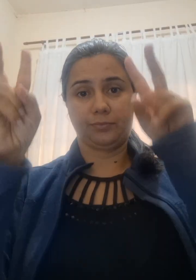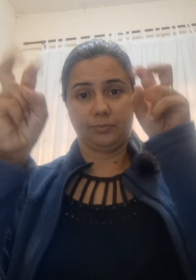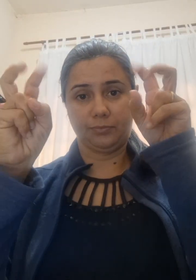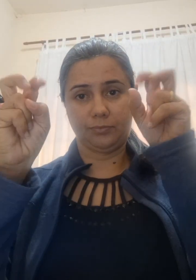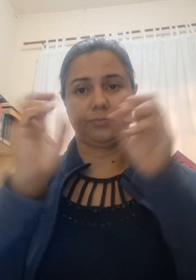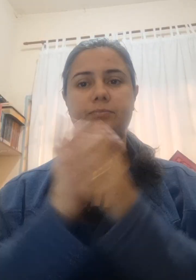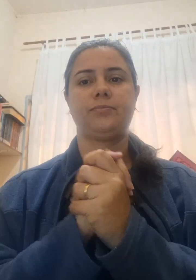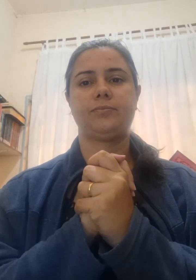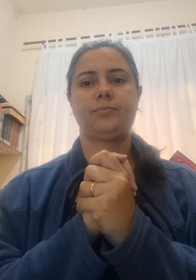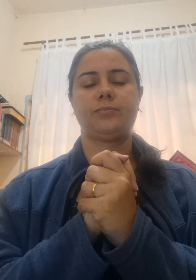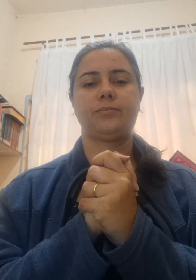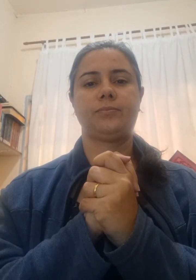tem o tema